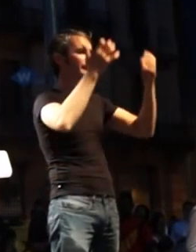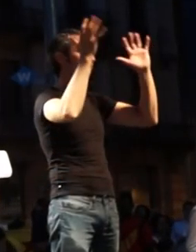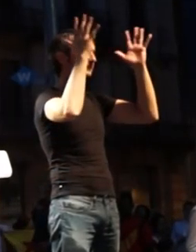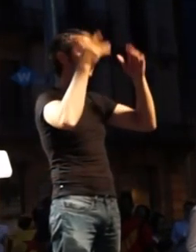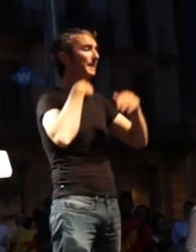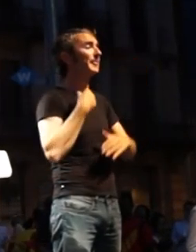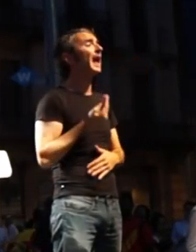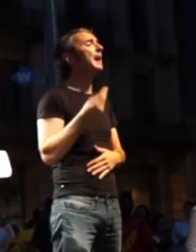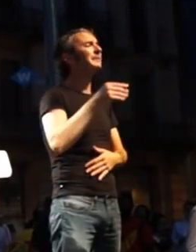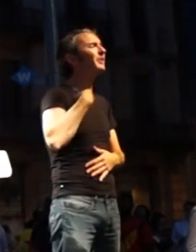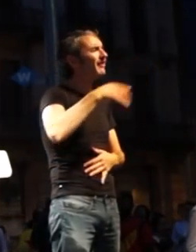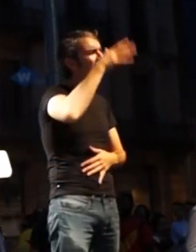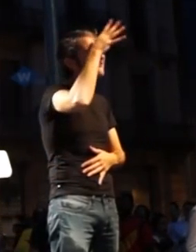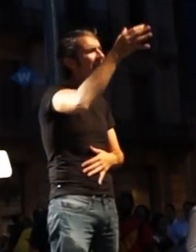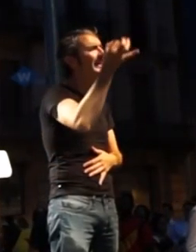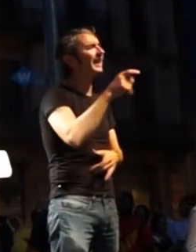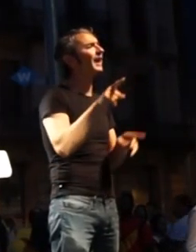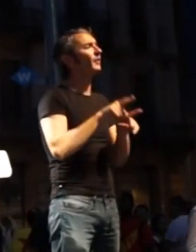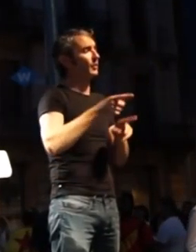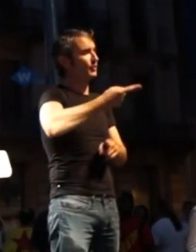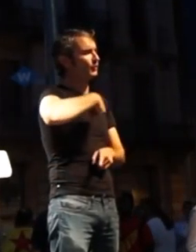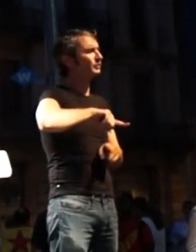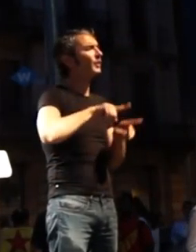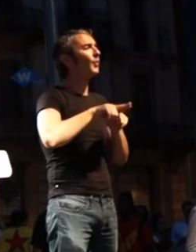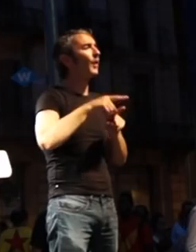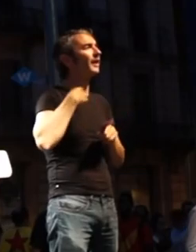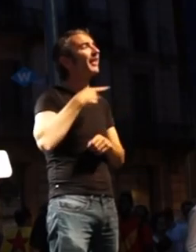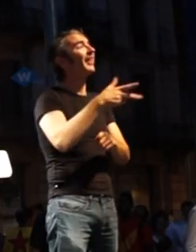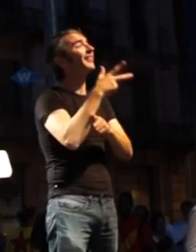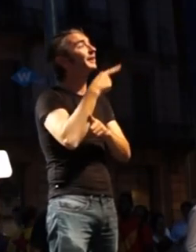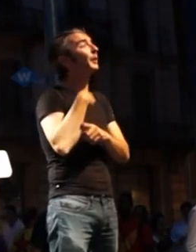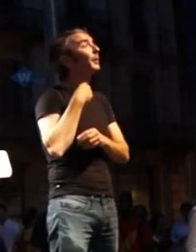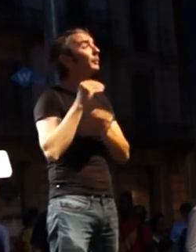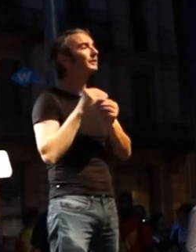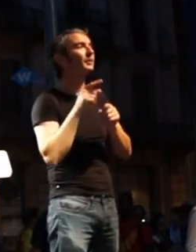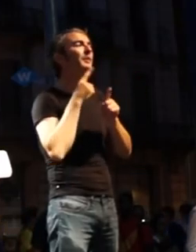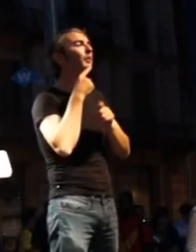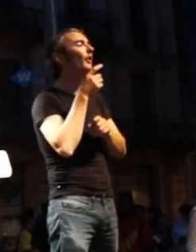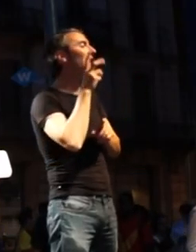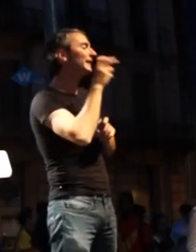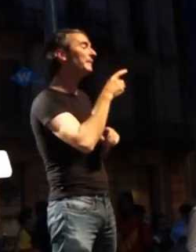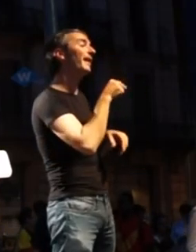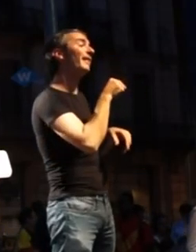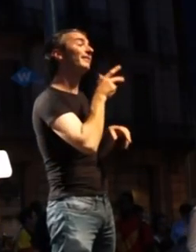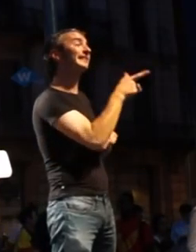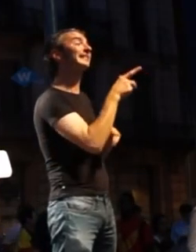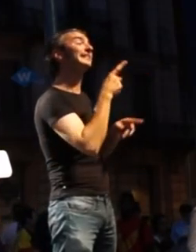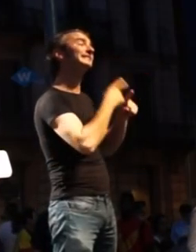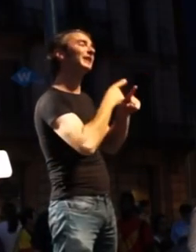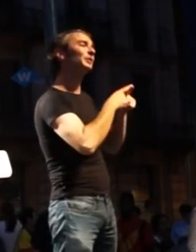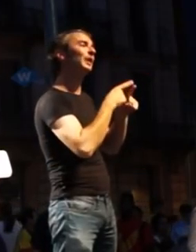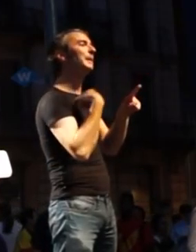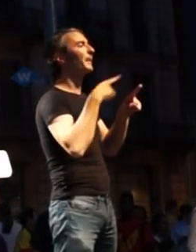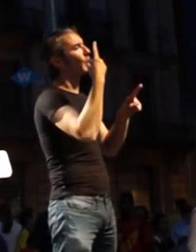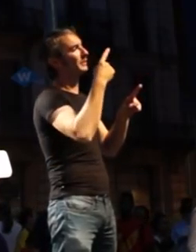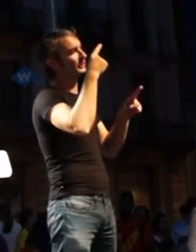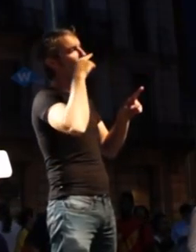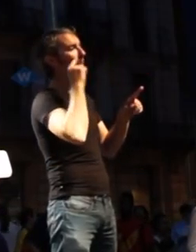I és que a més n'estem fartes que quan es parli de drets reproductius es parli de dones i en canvi quan es parli de drets sexuals aquests només es reservin a